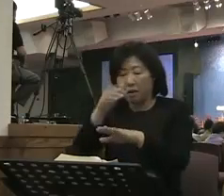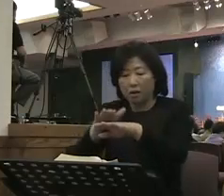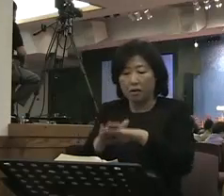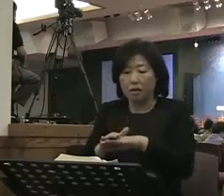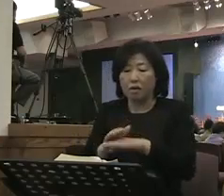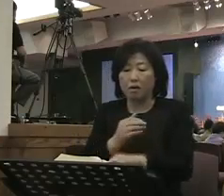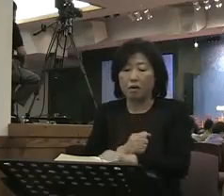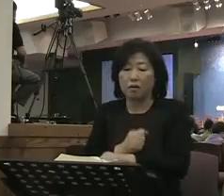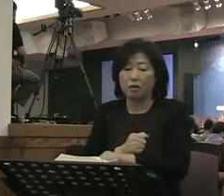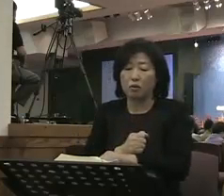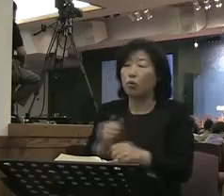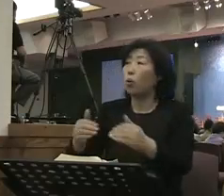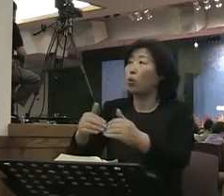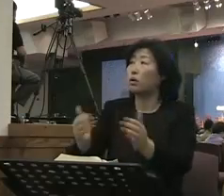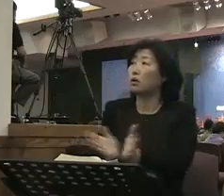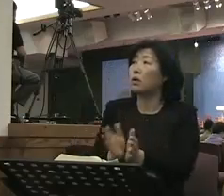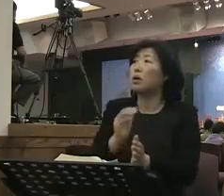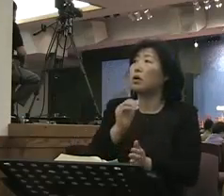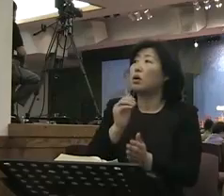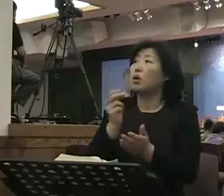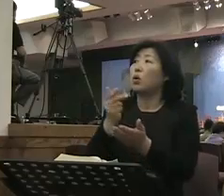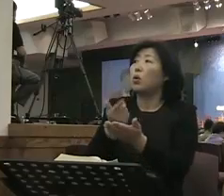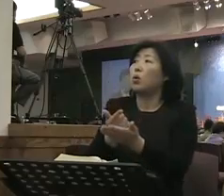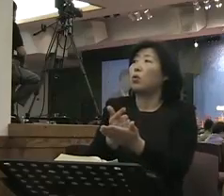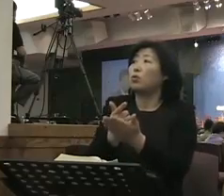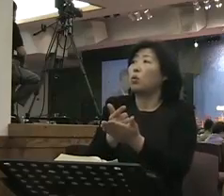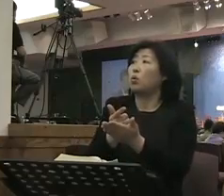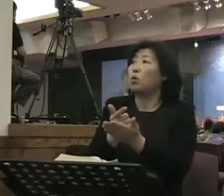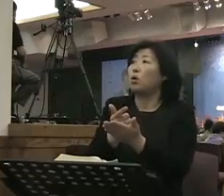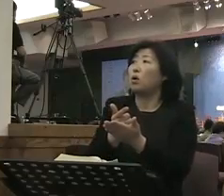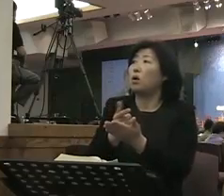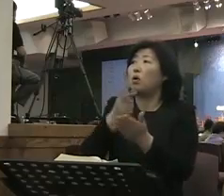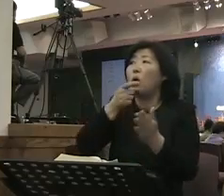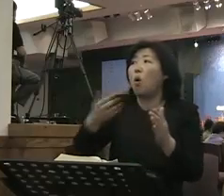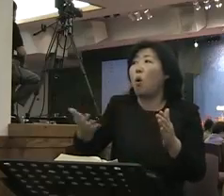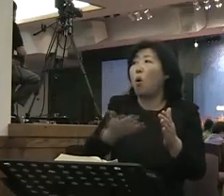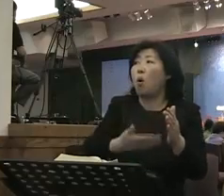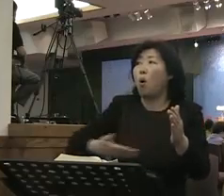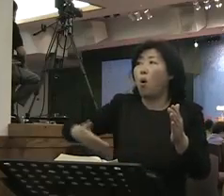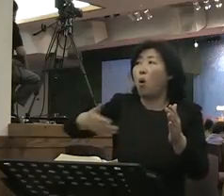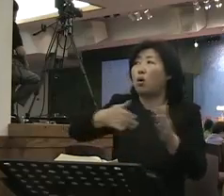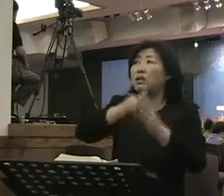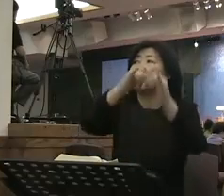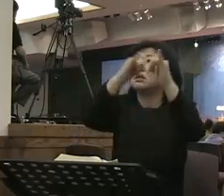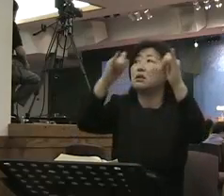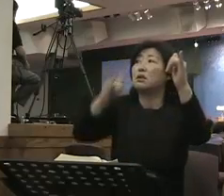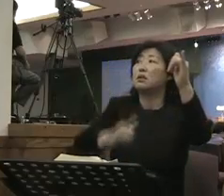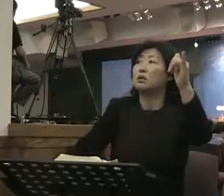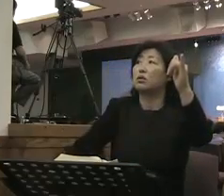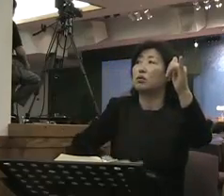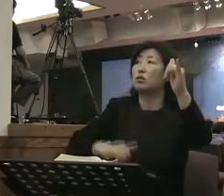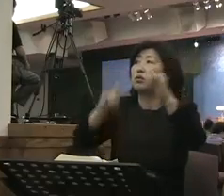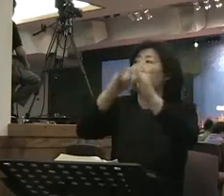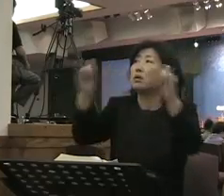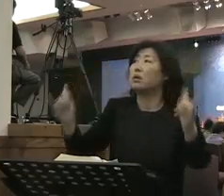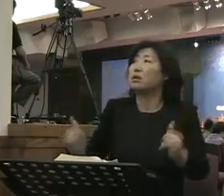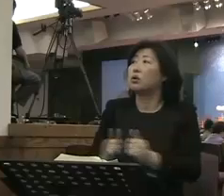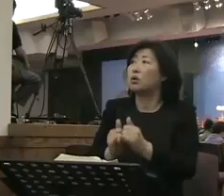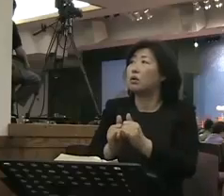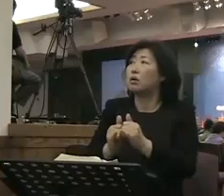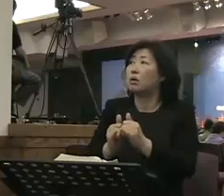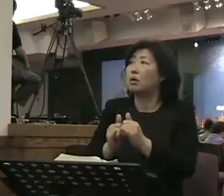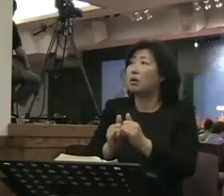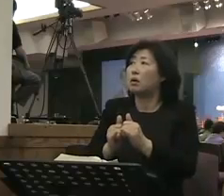공동체. 여러분, 노아의 홍수 후 인류가 바벨탑을 짓고 하늘까지 오르려 한 이유는